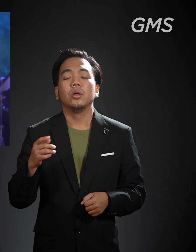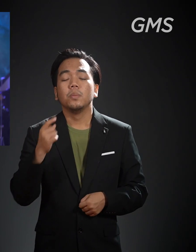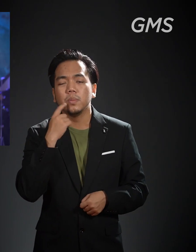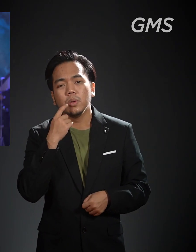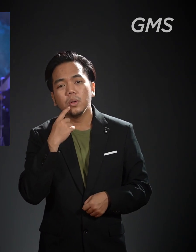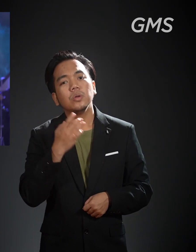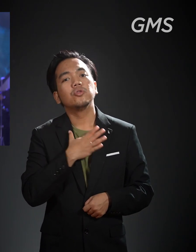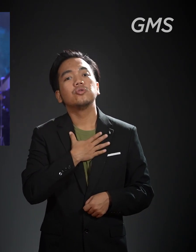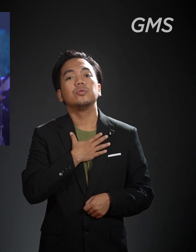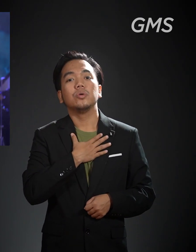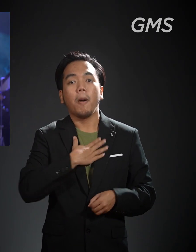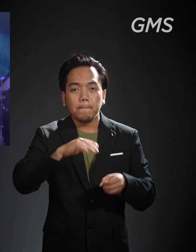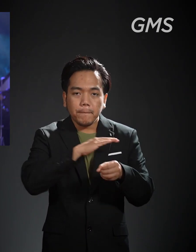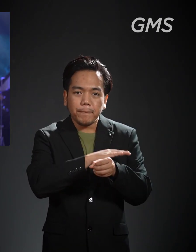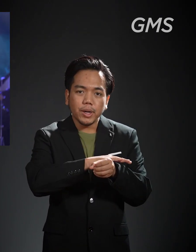Mulutku